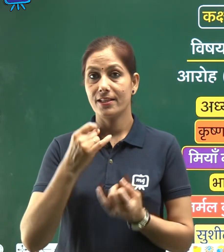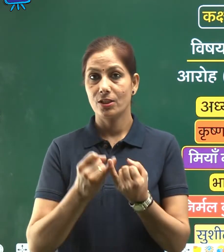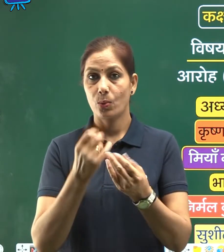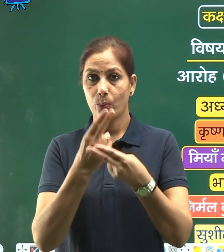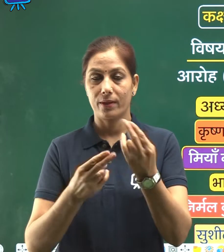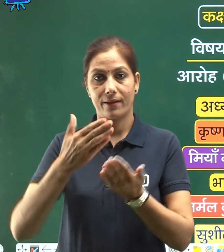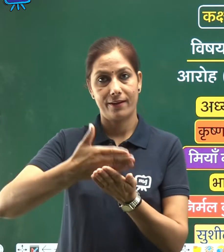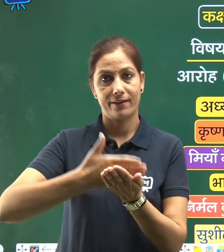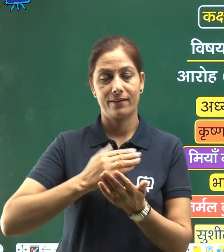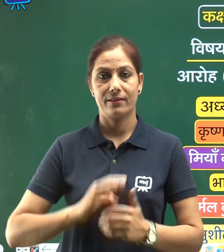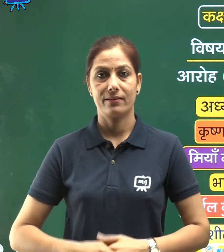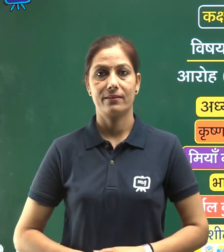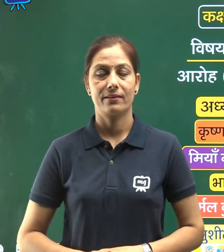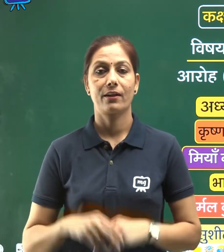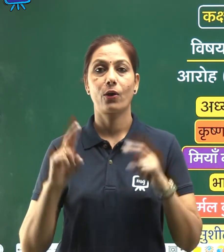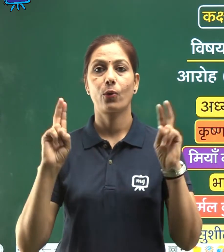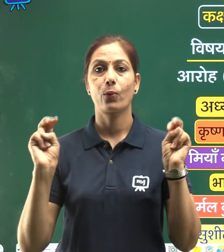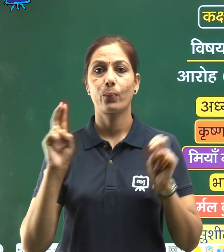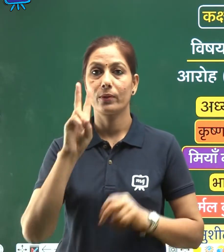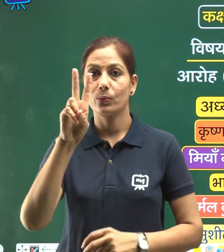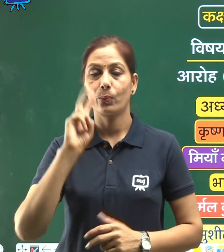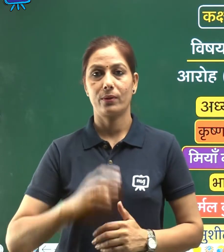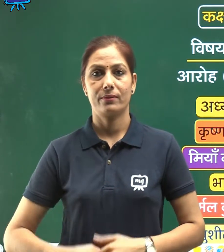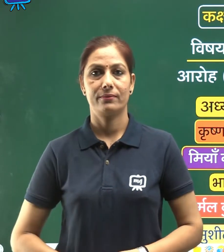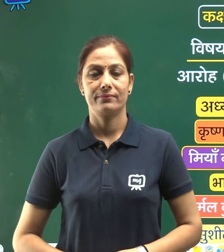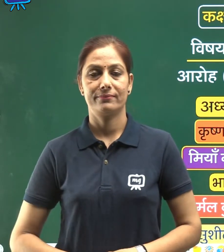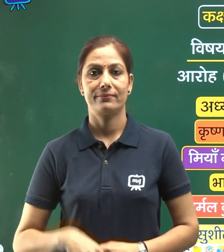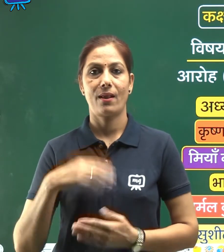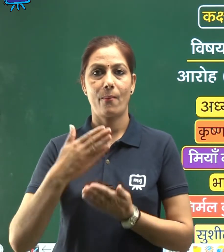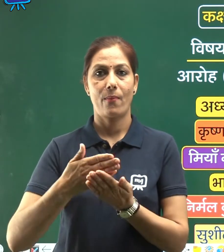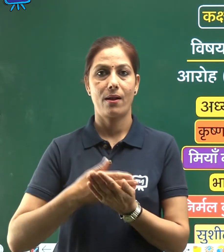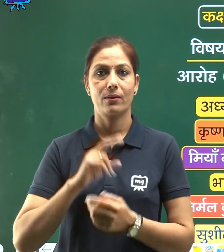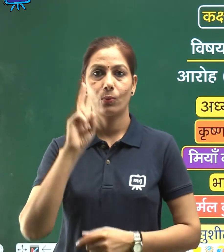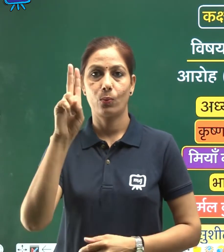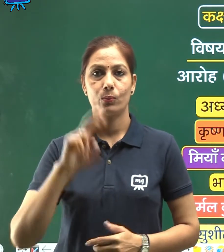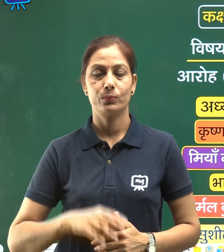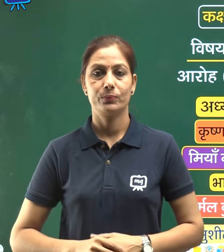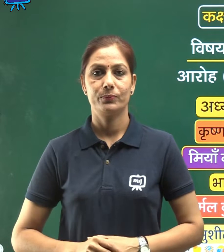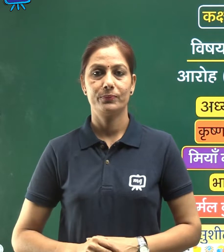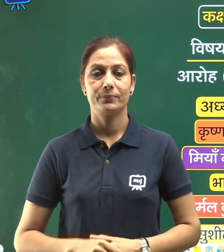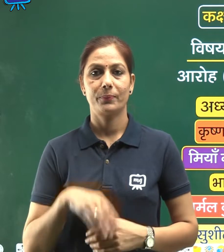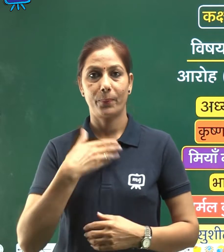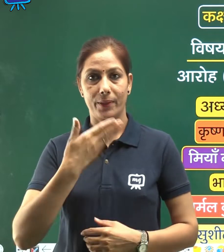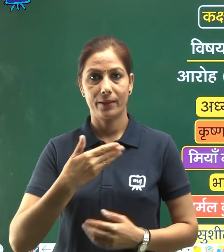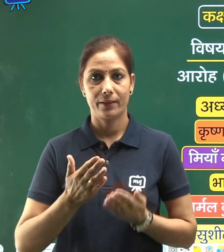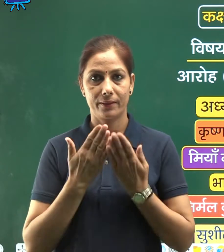के अध्याय 2 का भाग 2